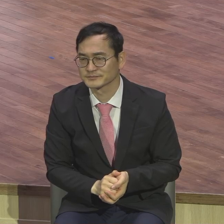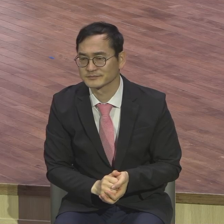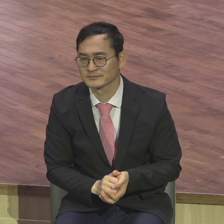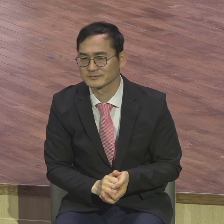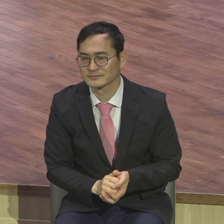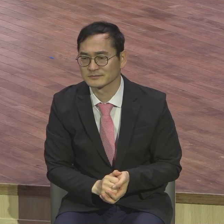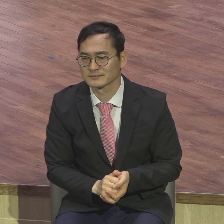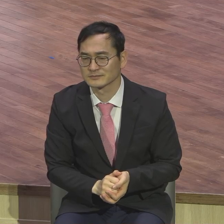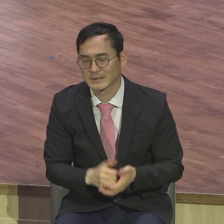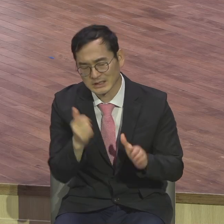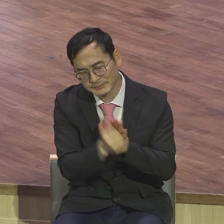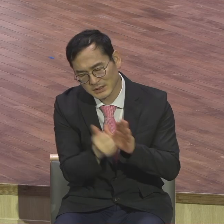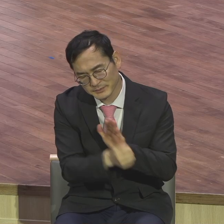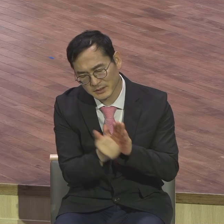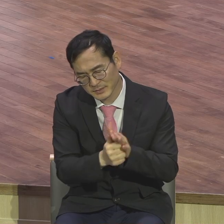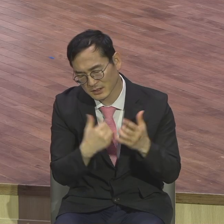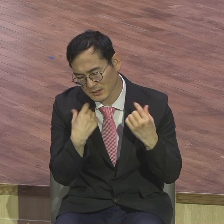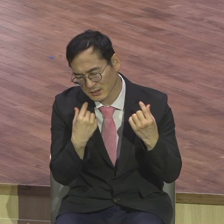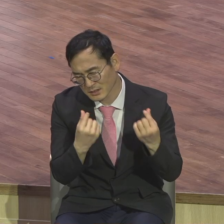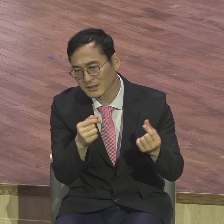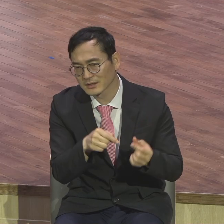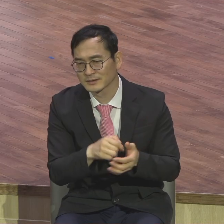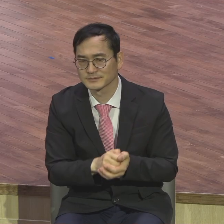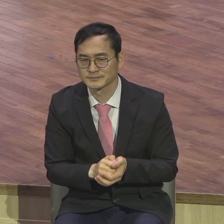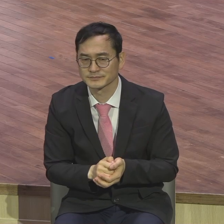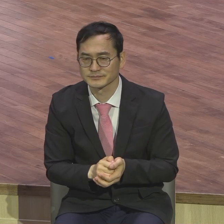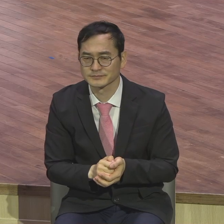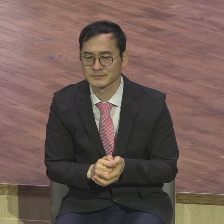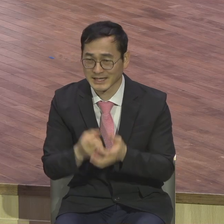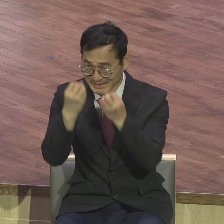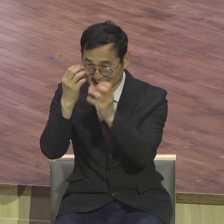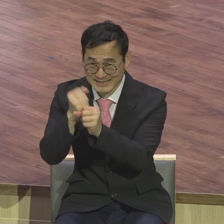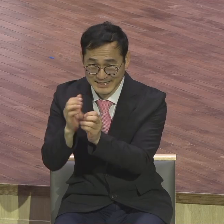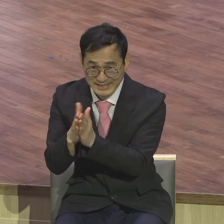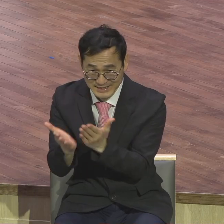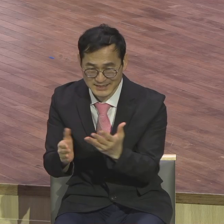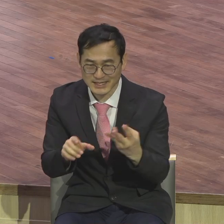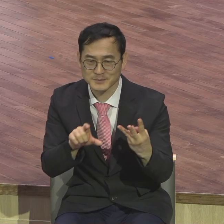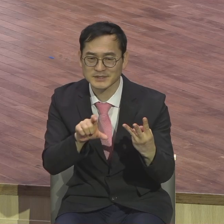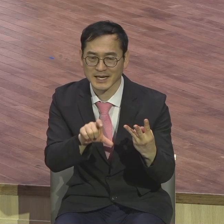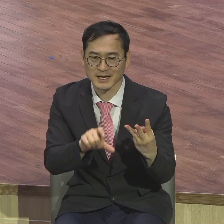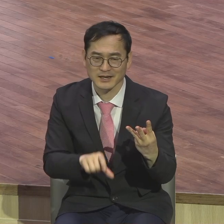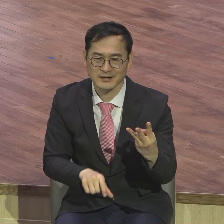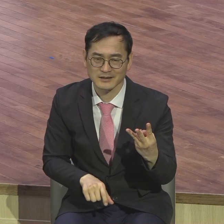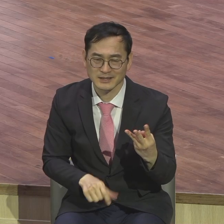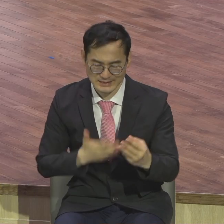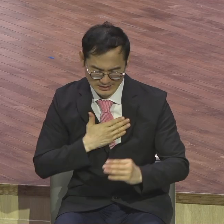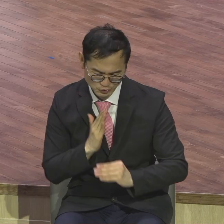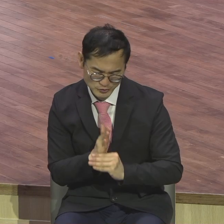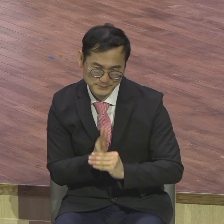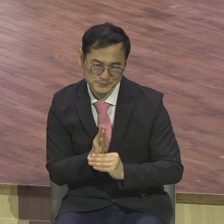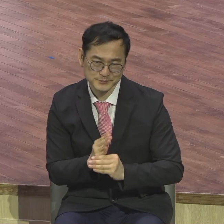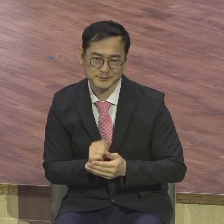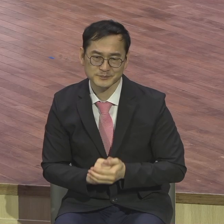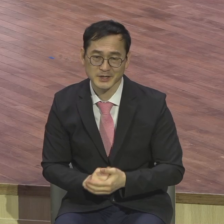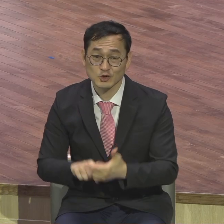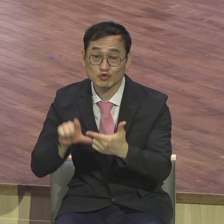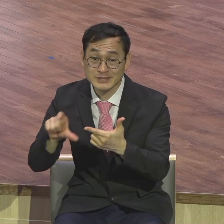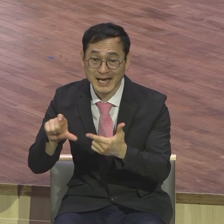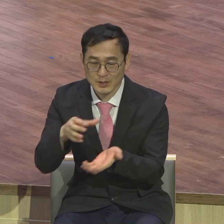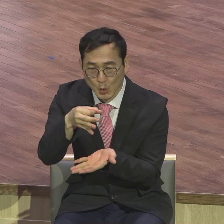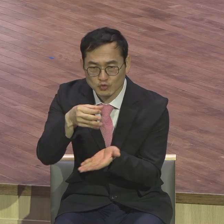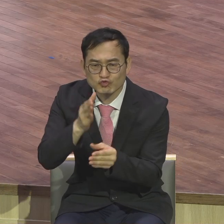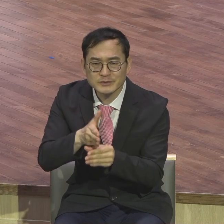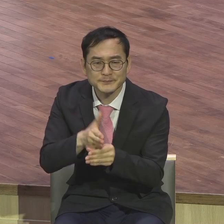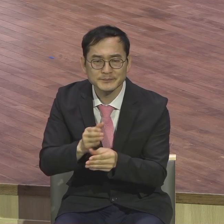다 전부 다 장세기 3장 나 중심에서 못 벗어나 못 벗어나 장세기 6장 물질에서 못